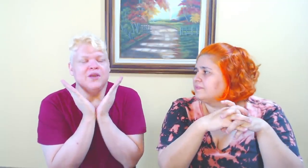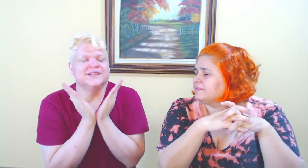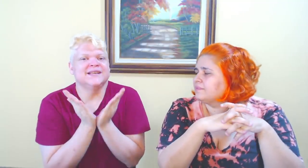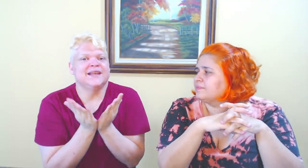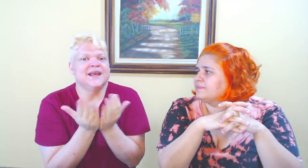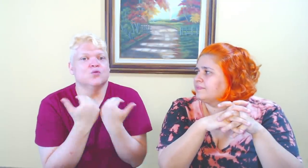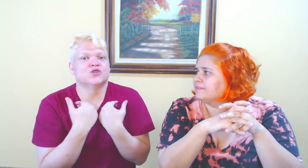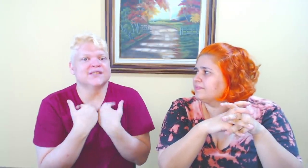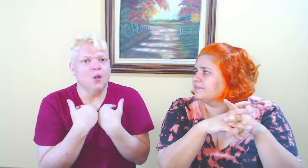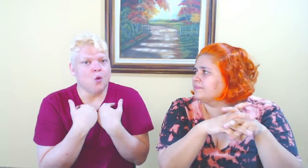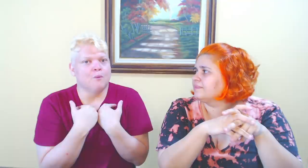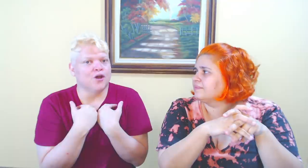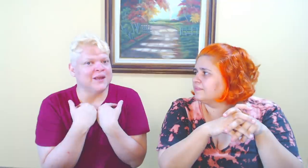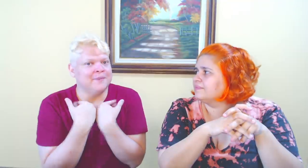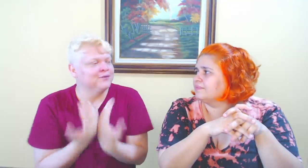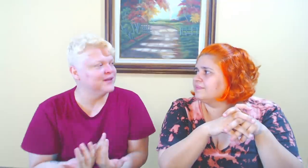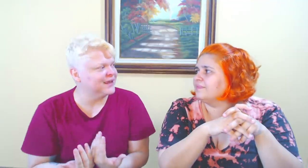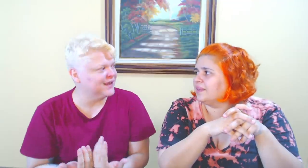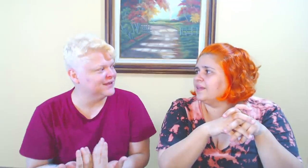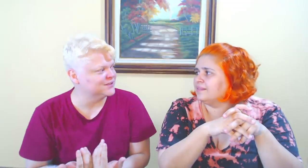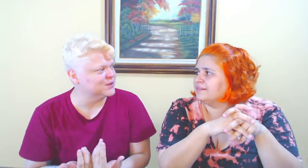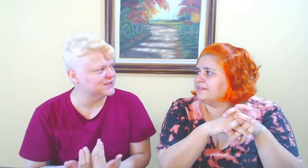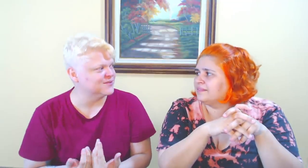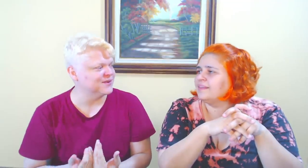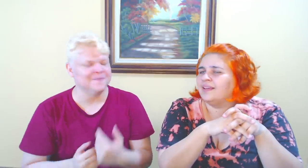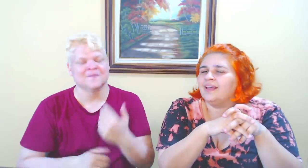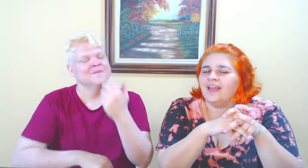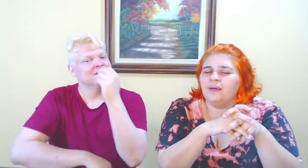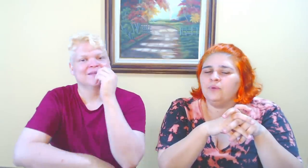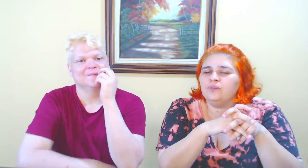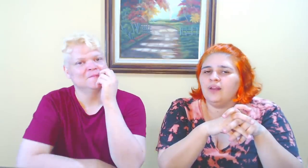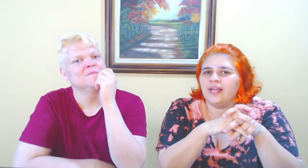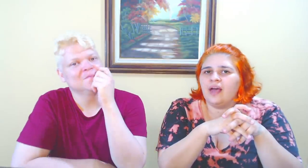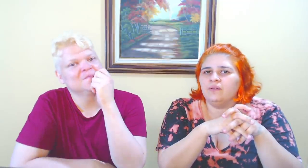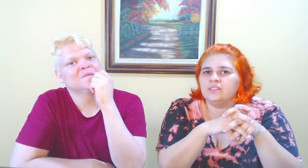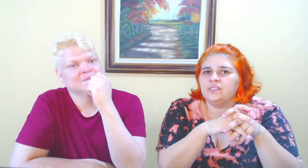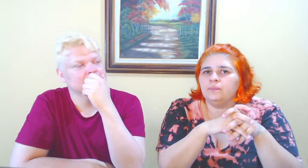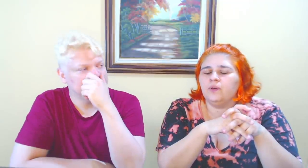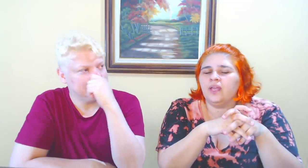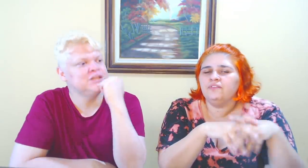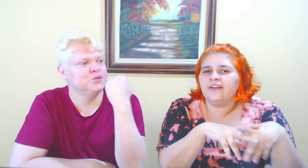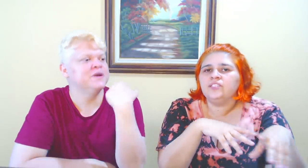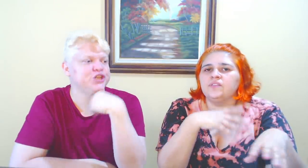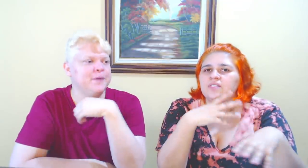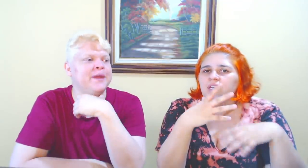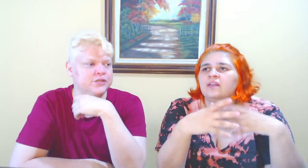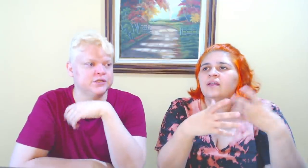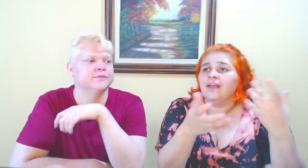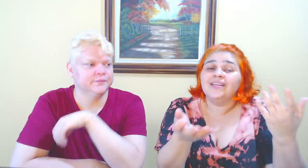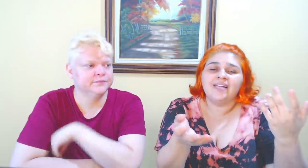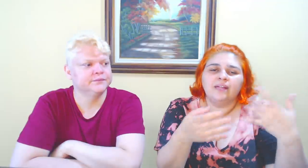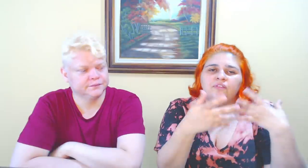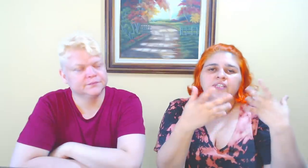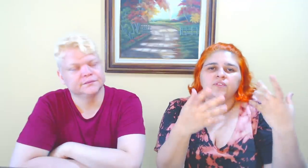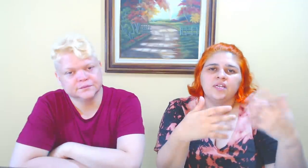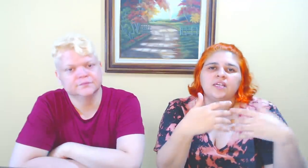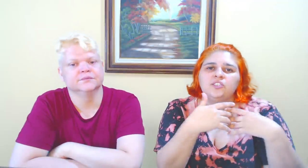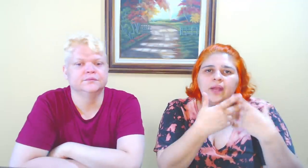que seria O seu comportamento Naquela situação É muito legal Assim Porque ele faz você Exato Faz você questionar